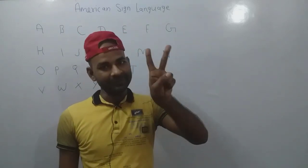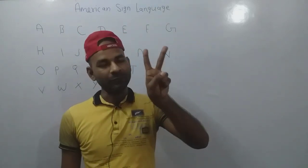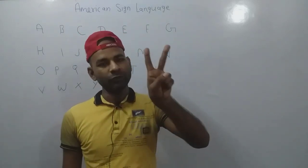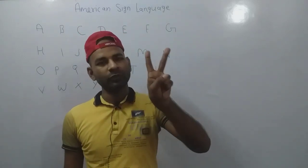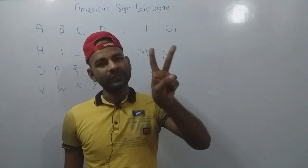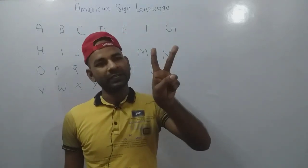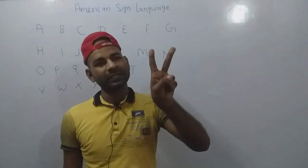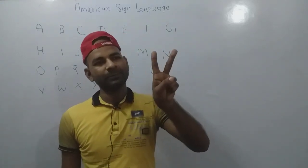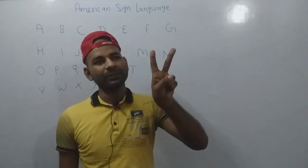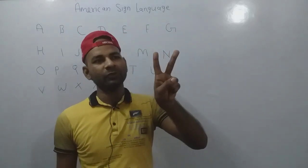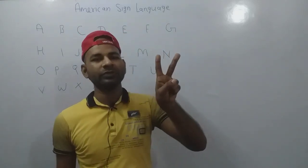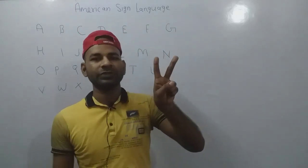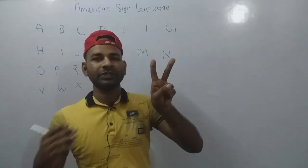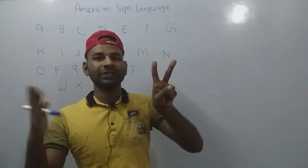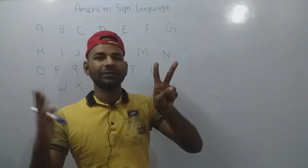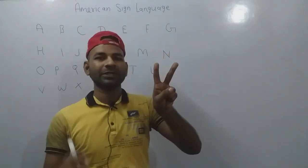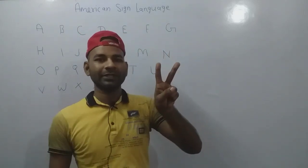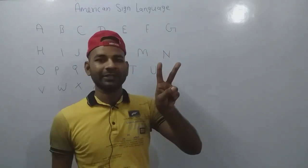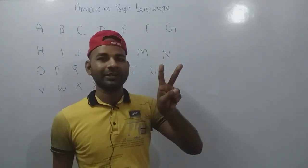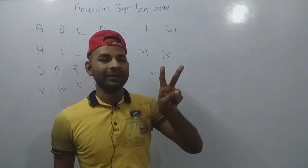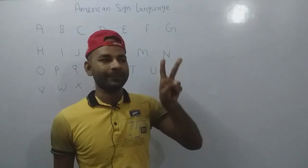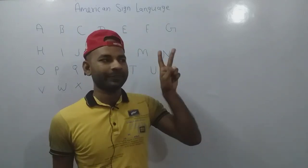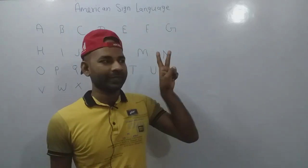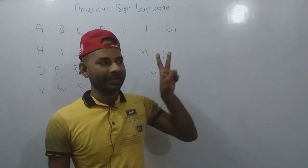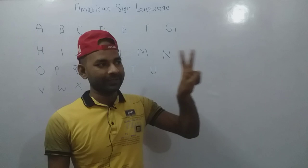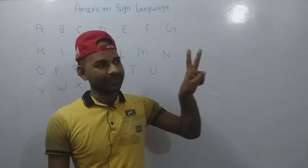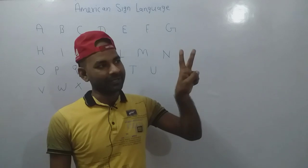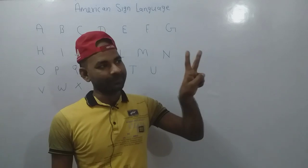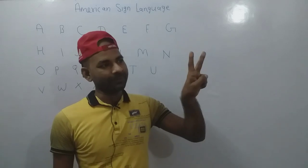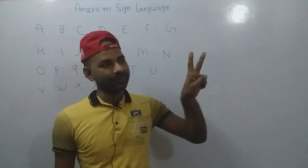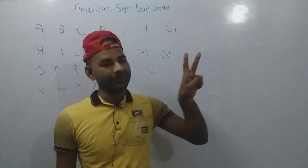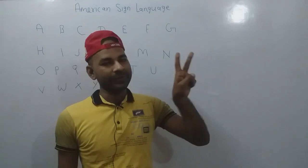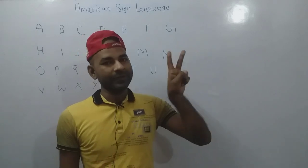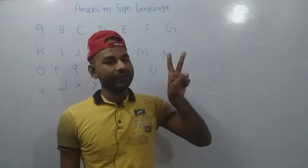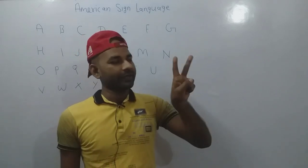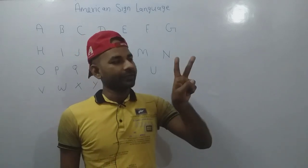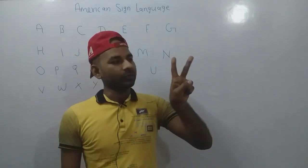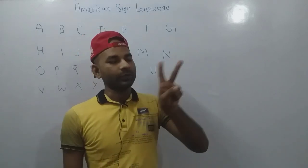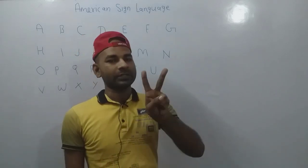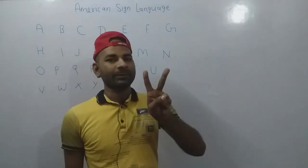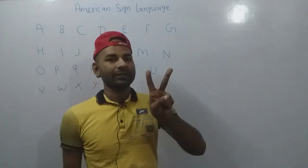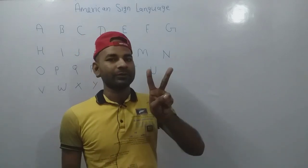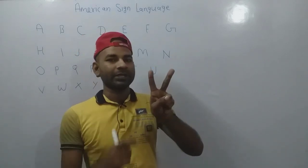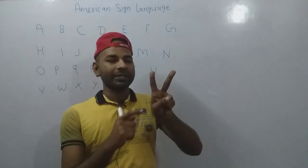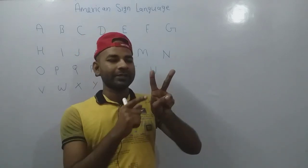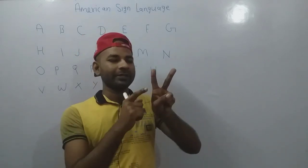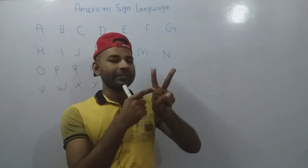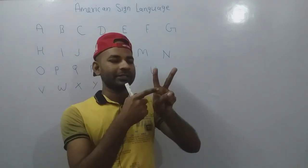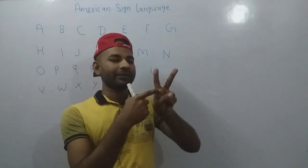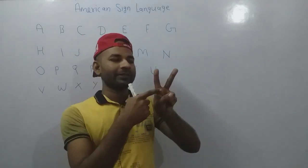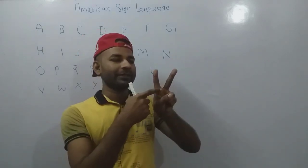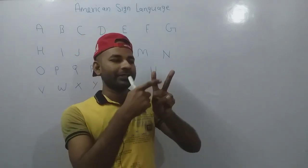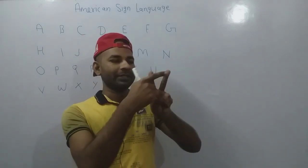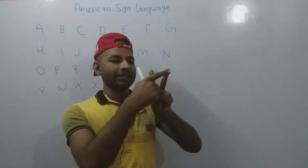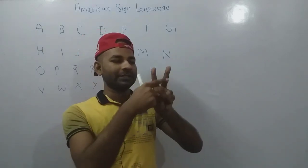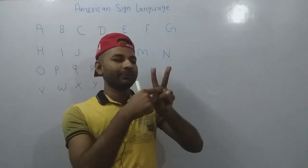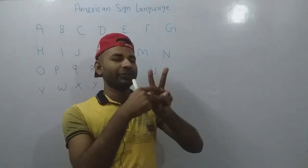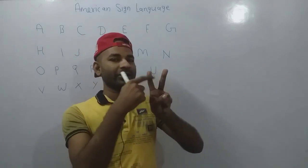कोई और ऐसे कर रहा है, मतलब वो जीत की तरफ संकेत कर रहा है, ऐसे दिखाएगा आपको। तो इसका मतलब होता है इससे बनता है